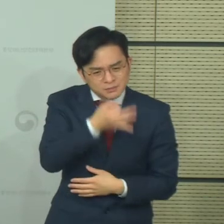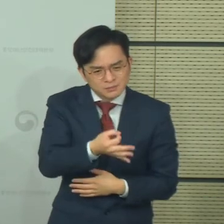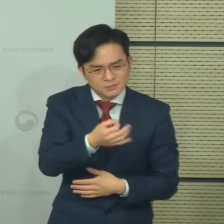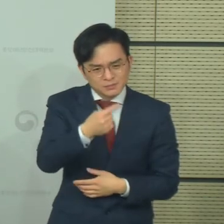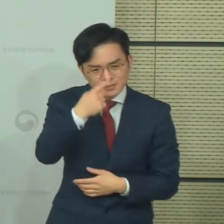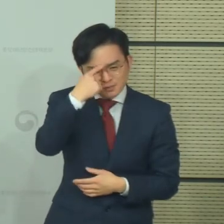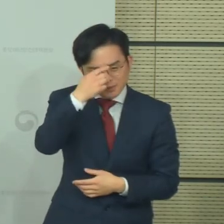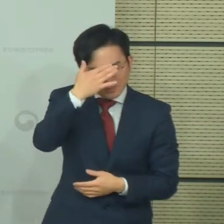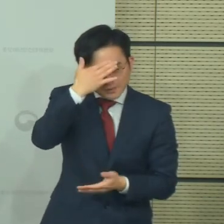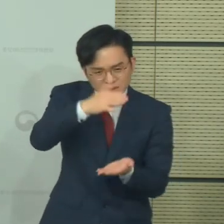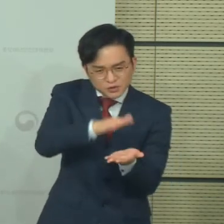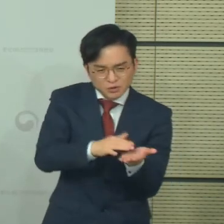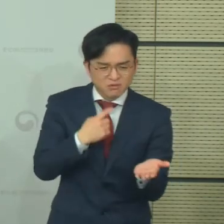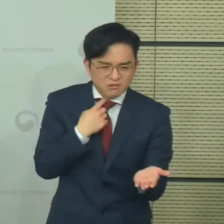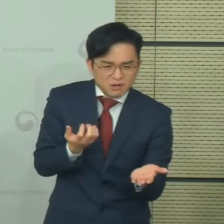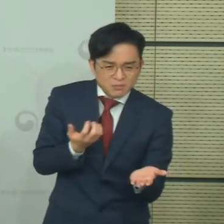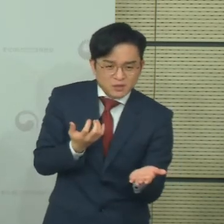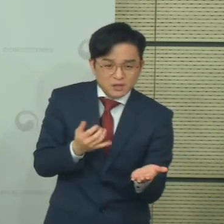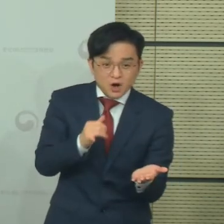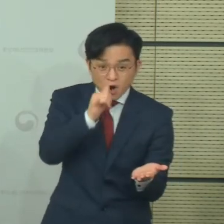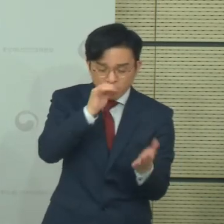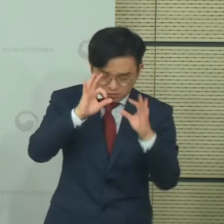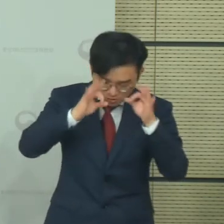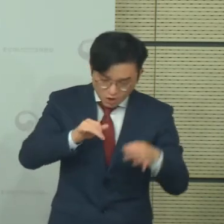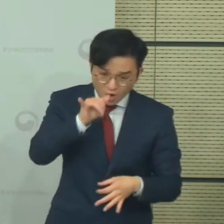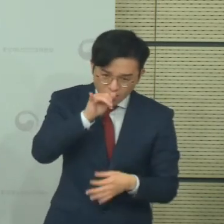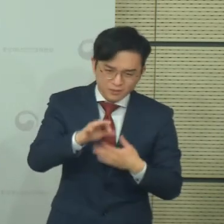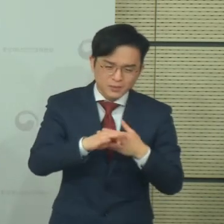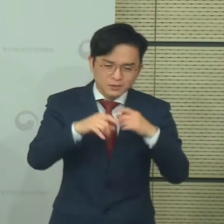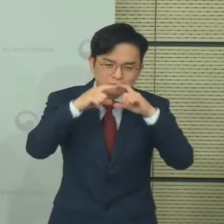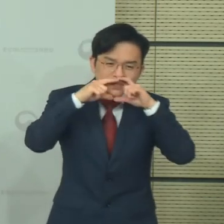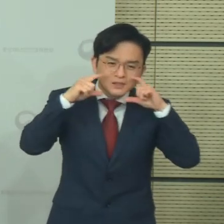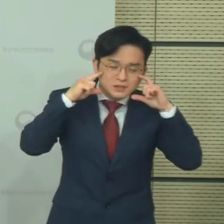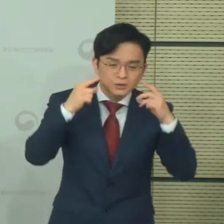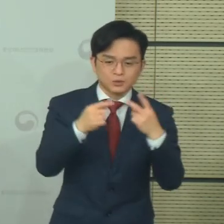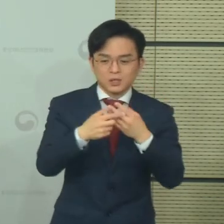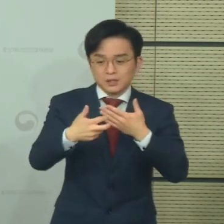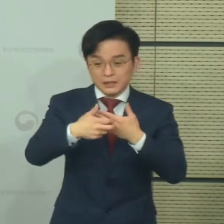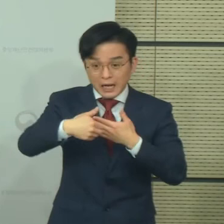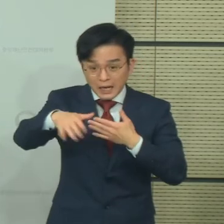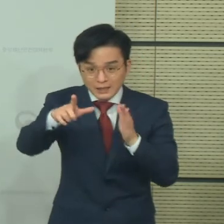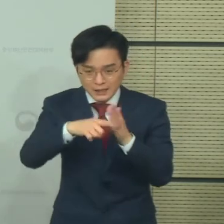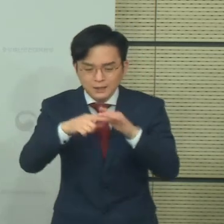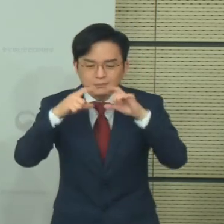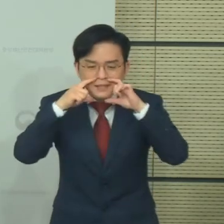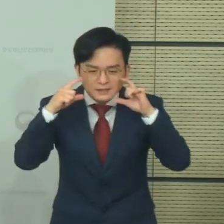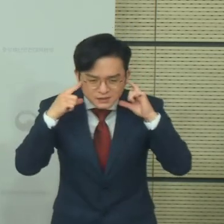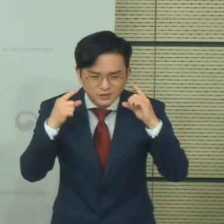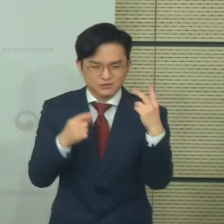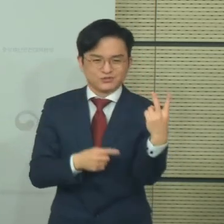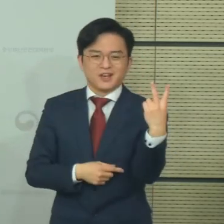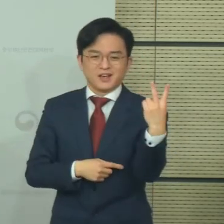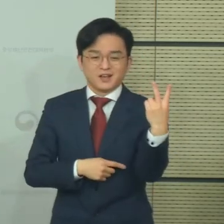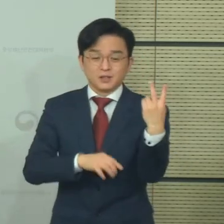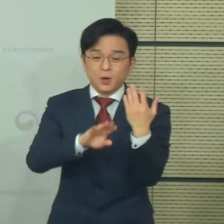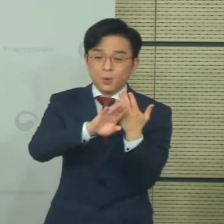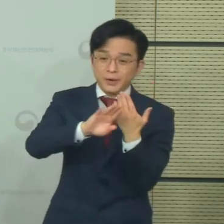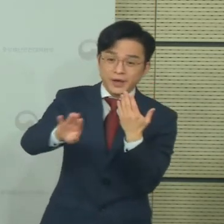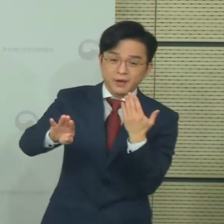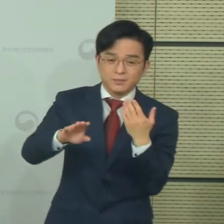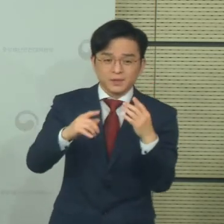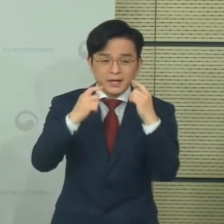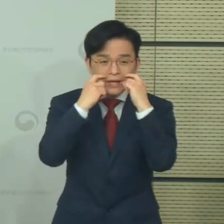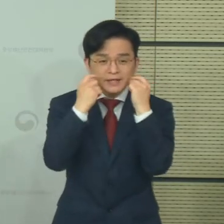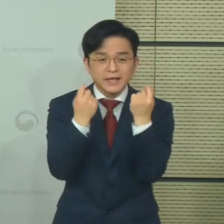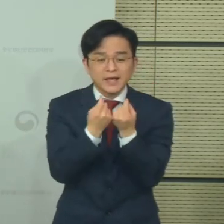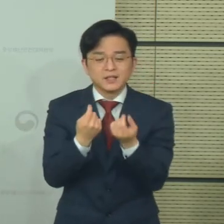의료기관을 방문할 때 등등 다른 집단을 보호해야 될 필요성이 있을 때 마스크 착용을 의무화하고 있습니다. 그 외에는 사실